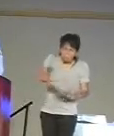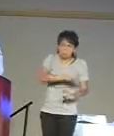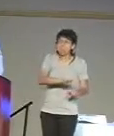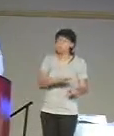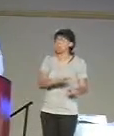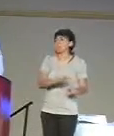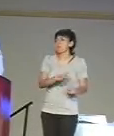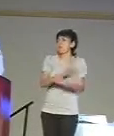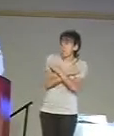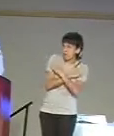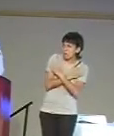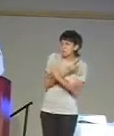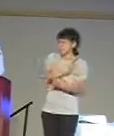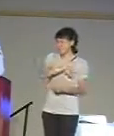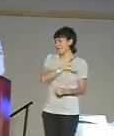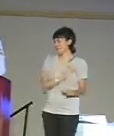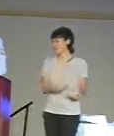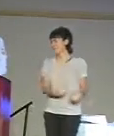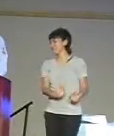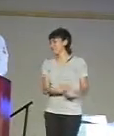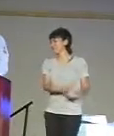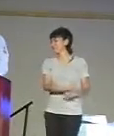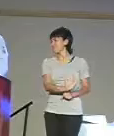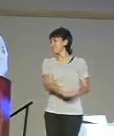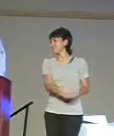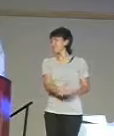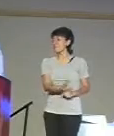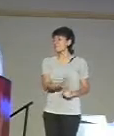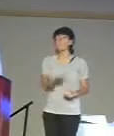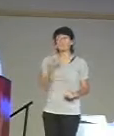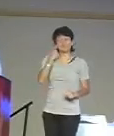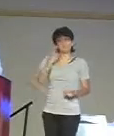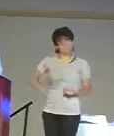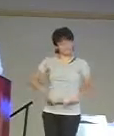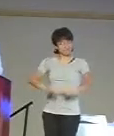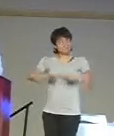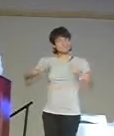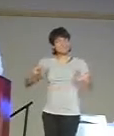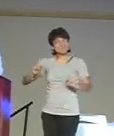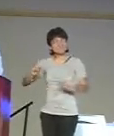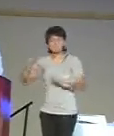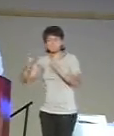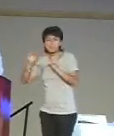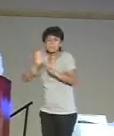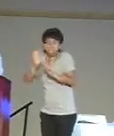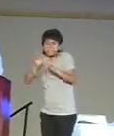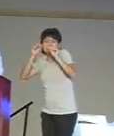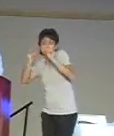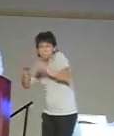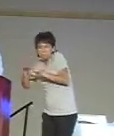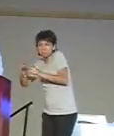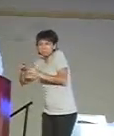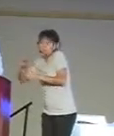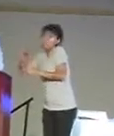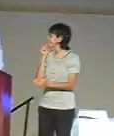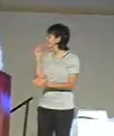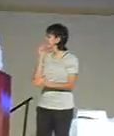salud es mayor, que nacer en esa misma entidad federativa de la población indígena.